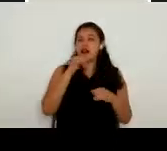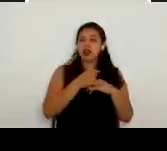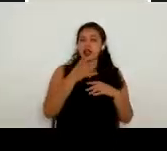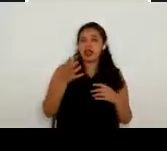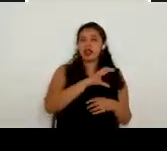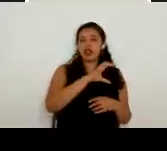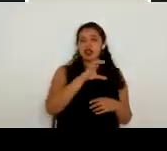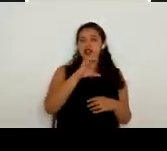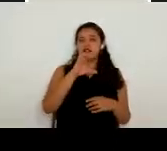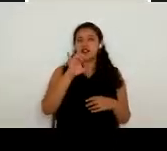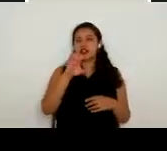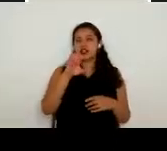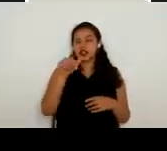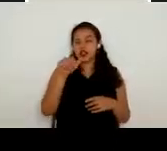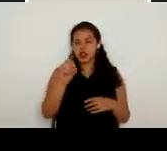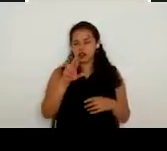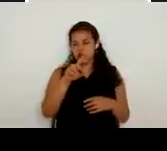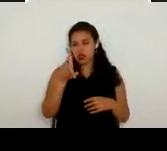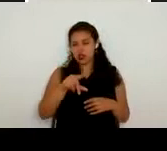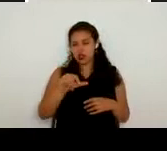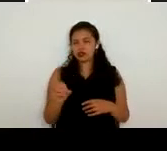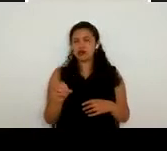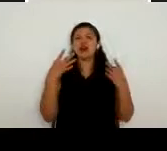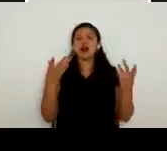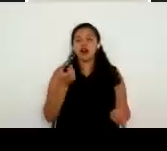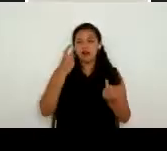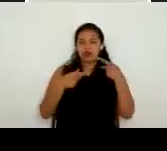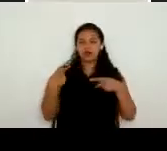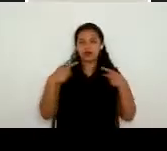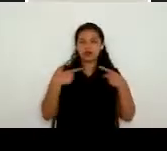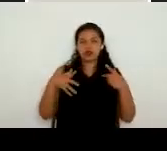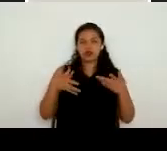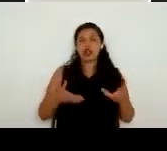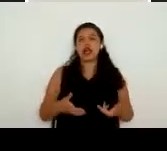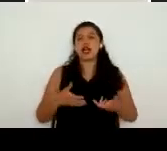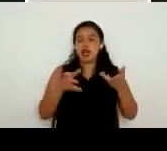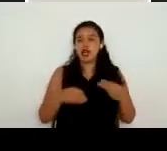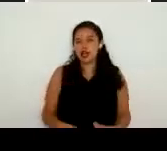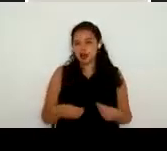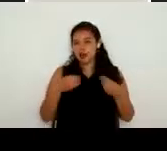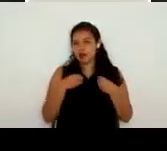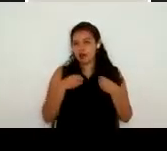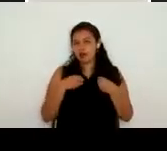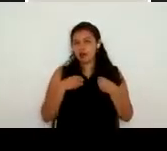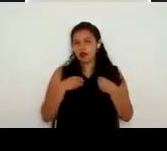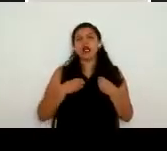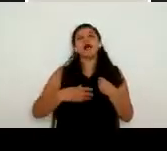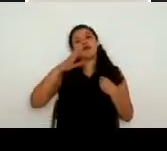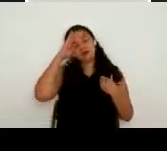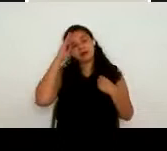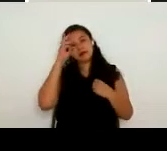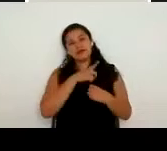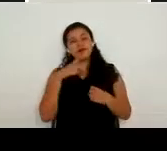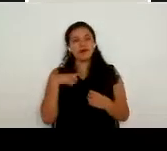considerar que la condición de algunas personas que viven en situación de calle la cocina los